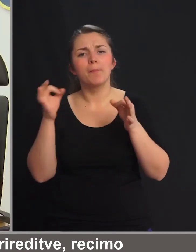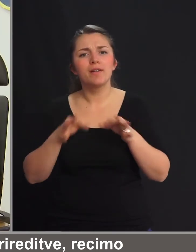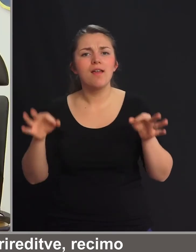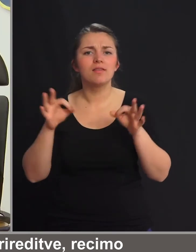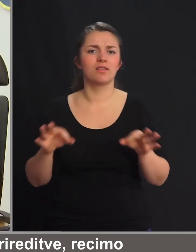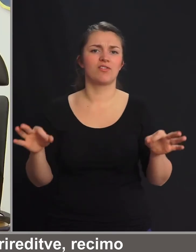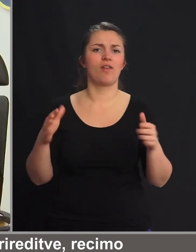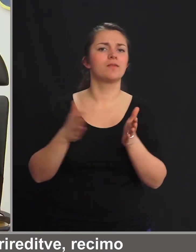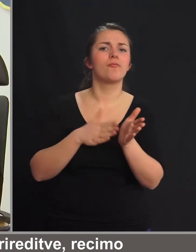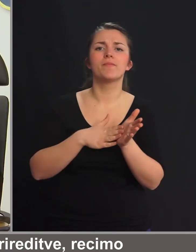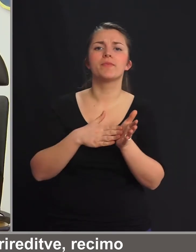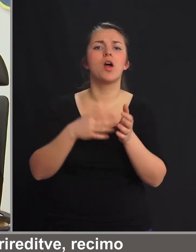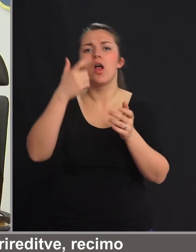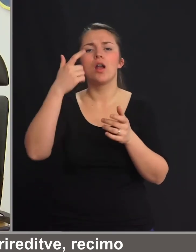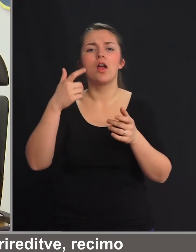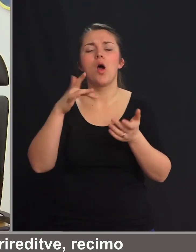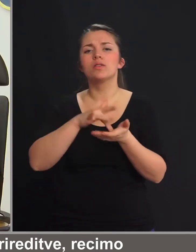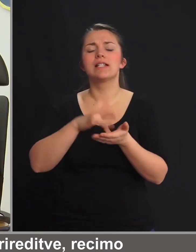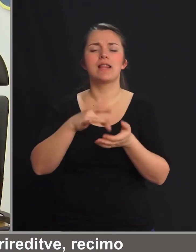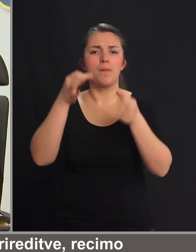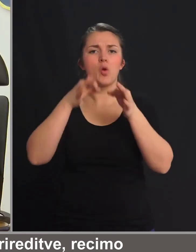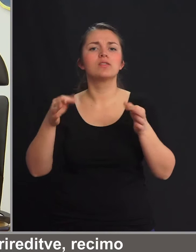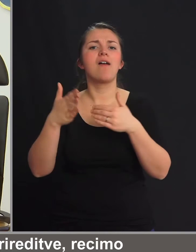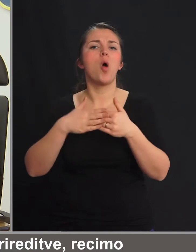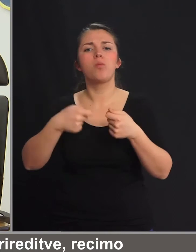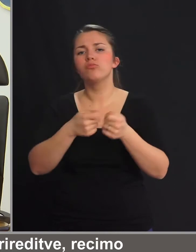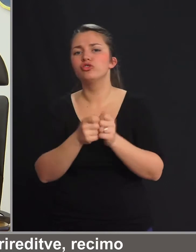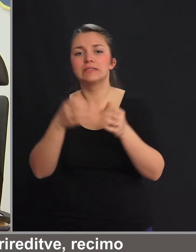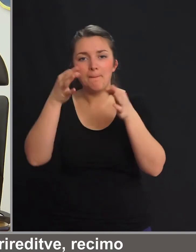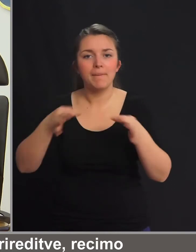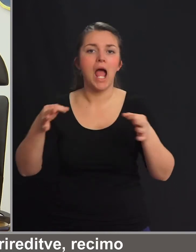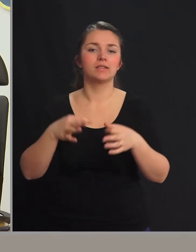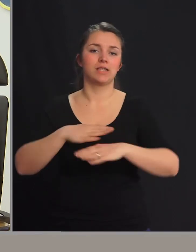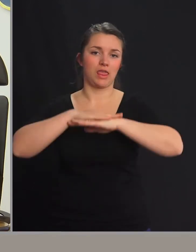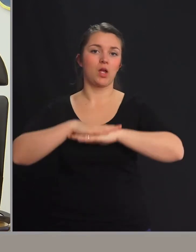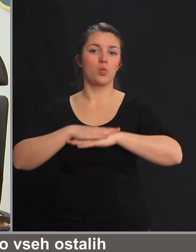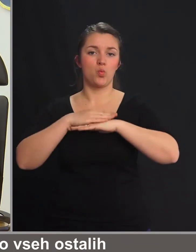prireditve, recimo osrednja proslava ob občinskem prazniku.